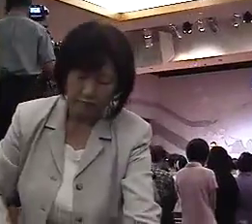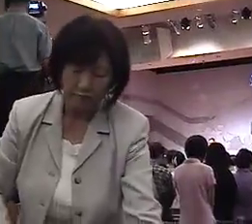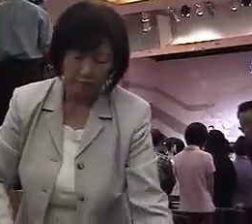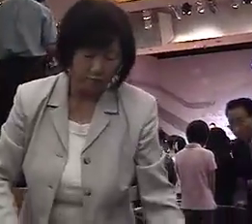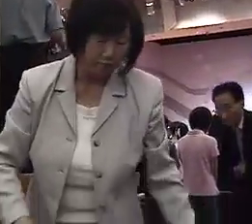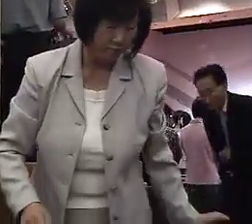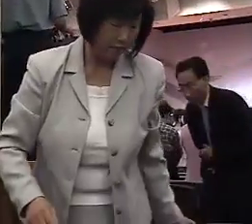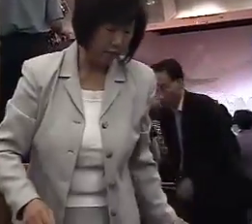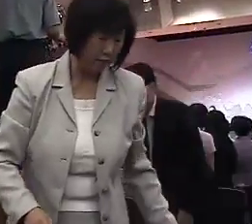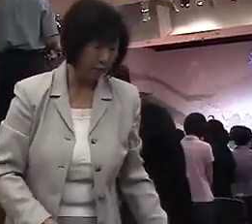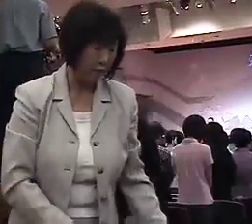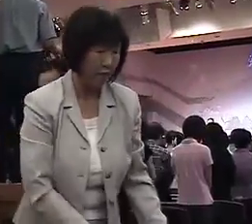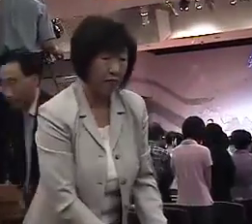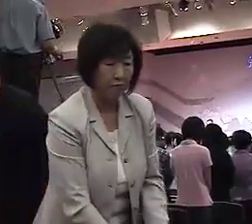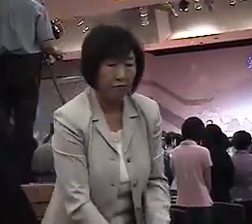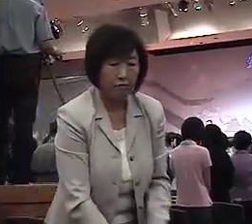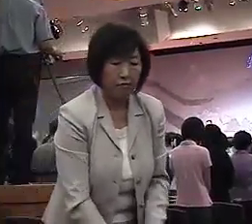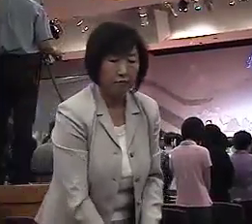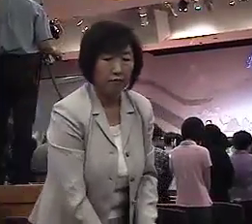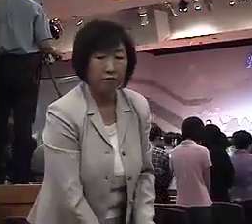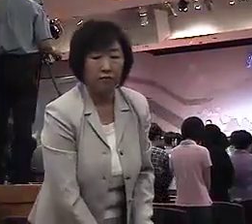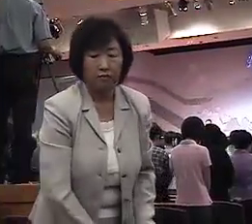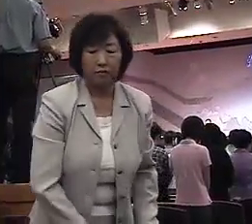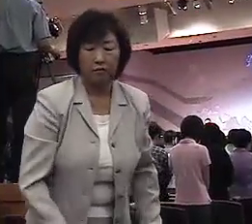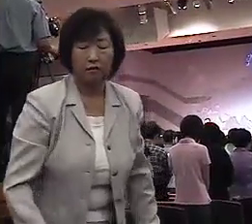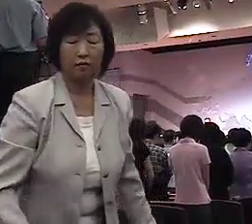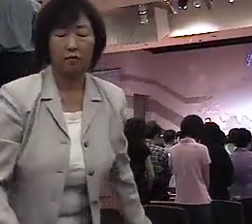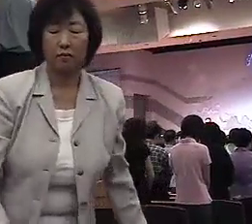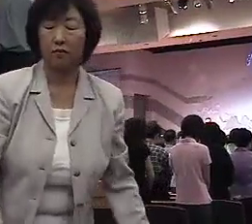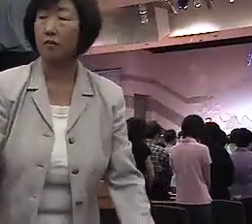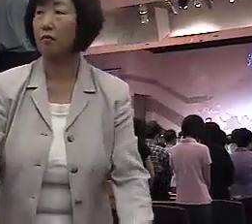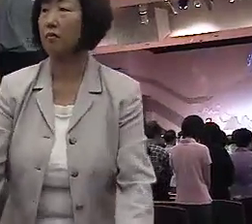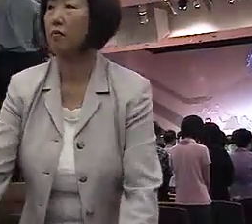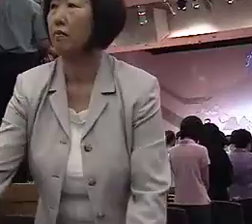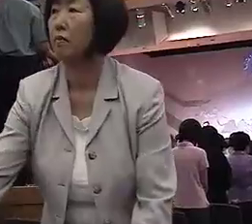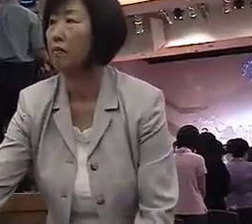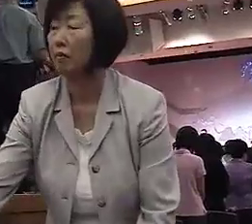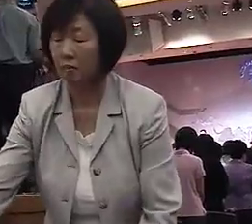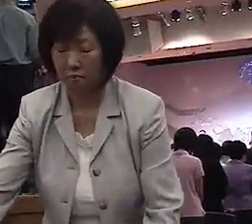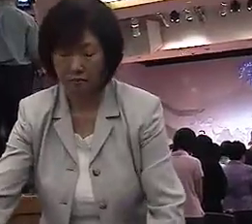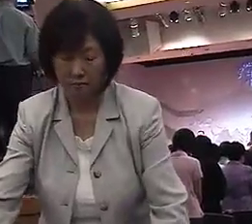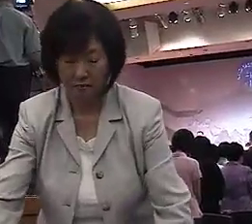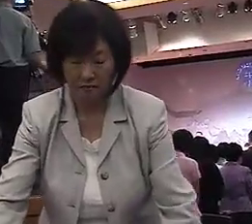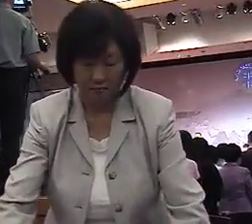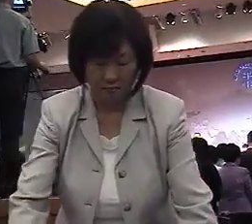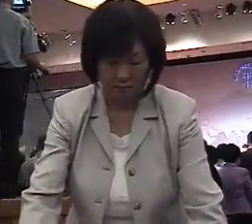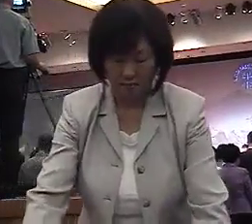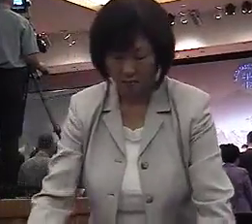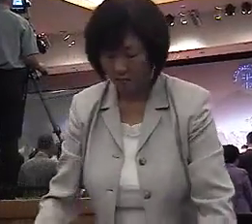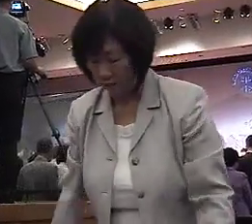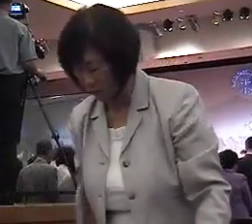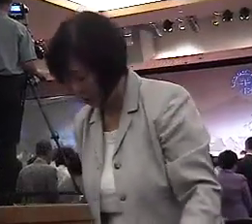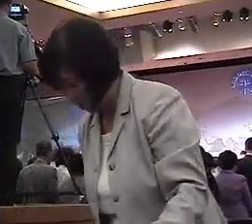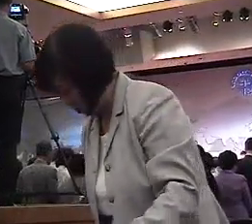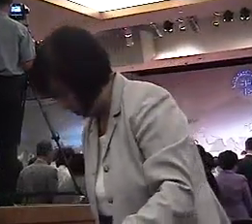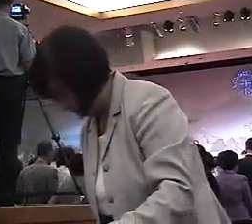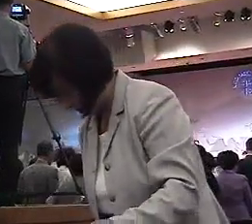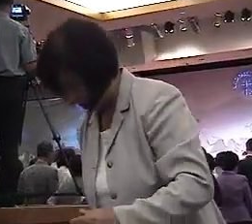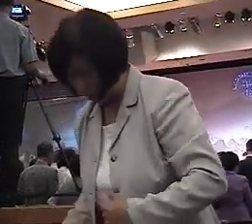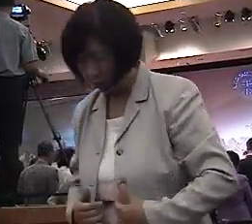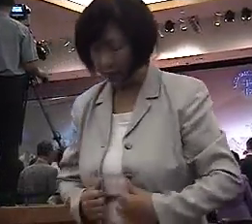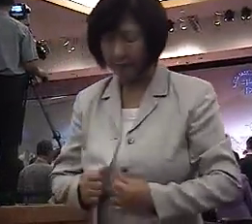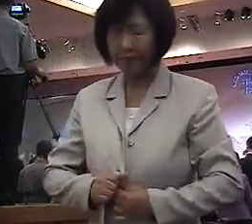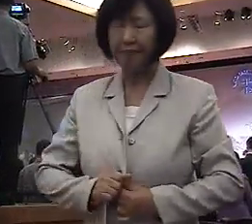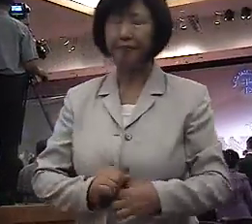맛보게 하여 주시옵소서. 김승욱 목사님을 성령의 능력으로 붙들어 주시고 목사님의 말씀 가운데 기름 부어 주시옵소서.